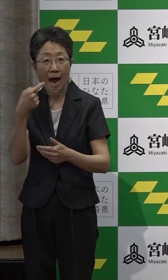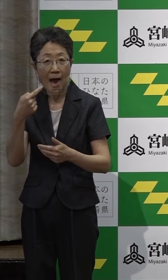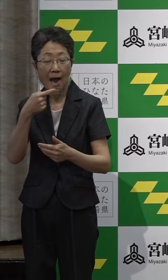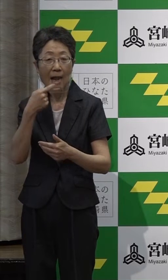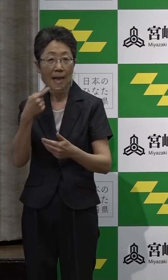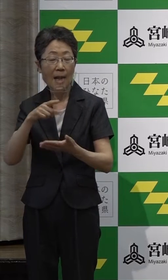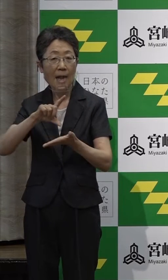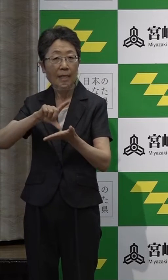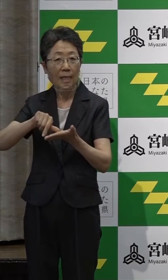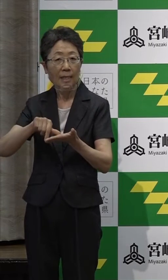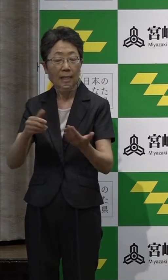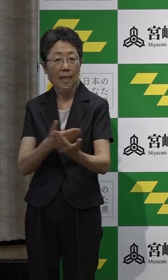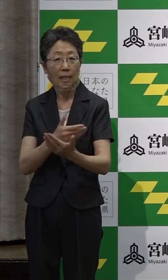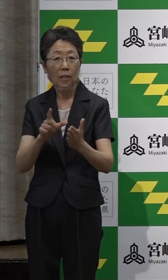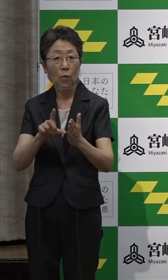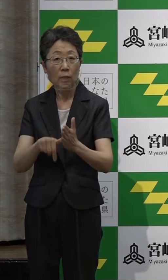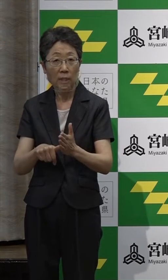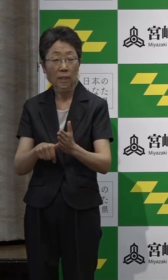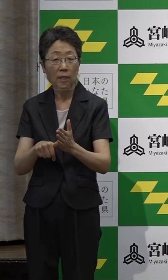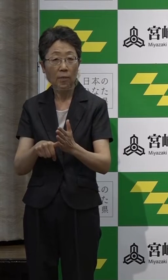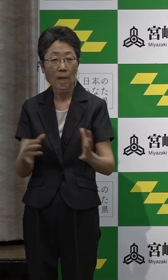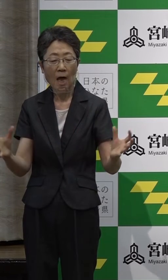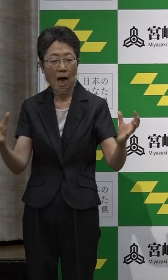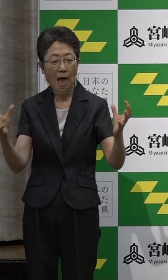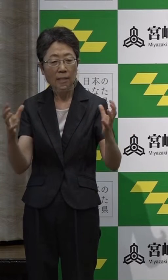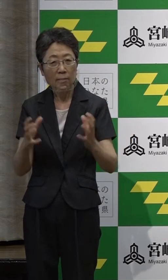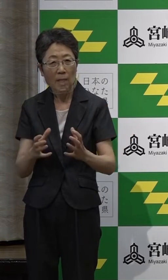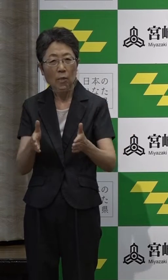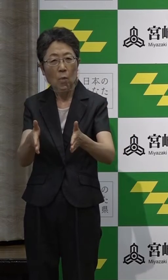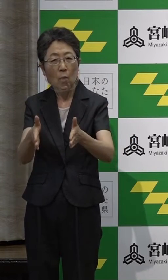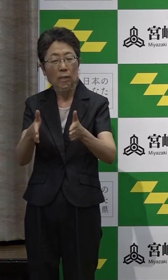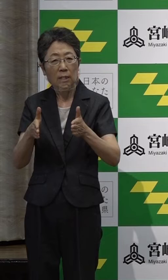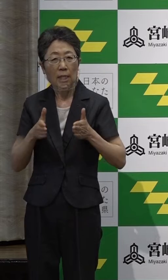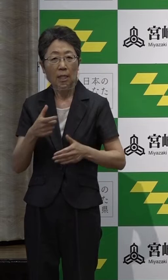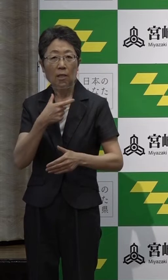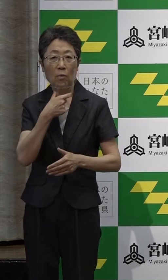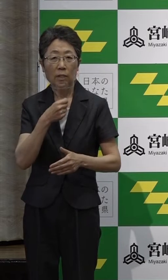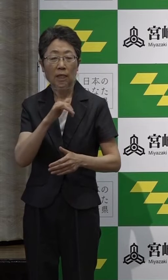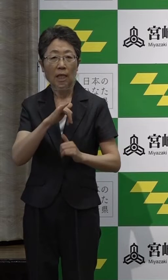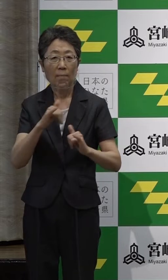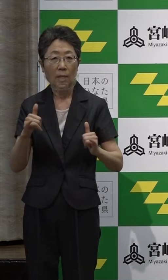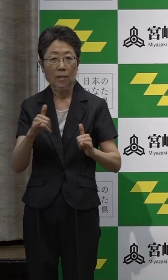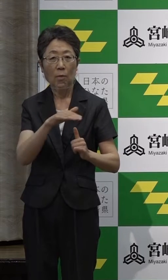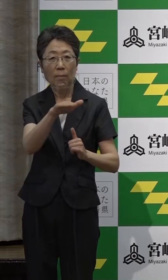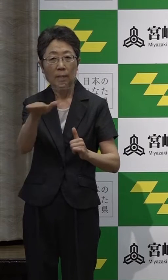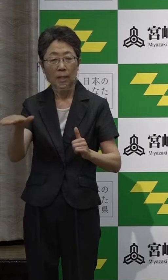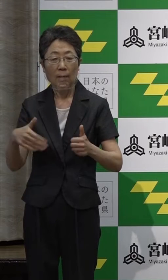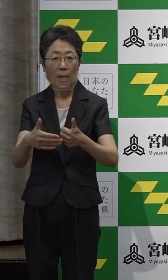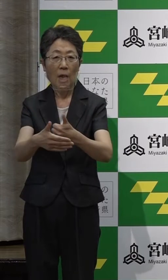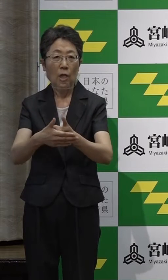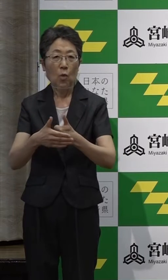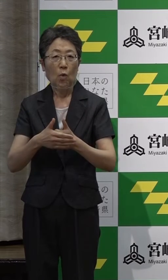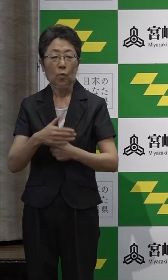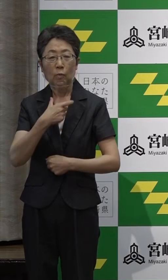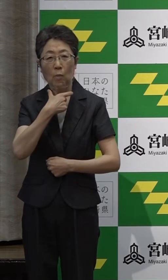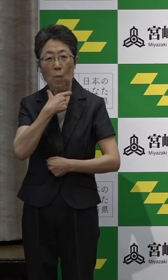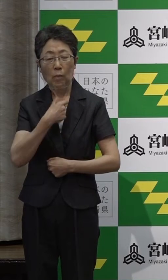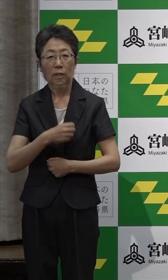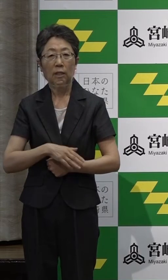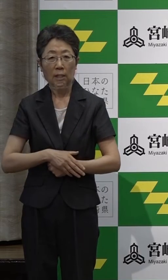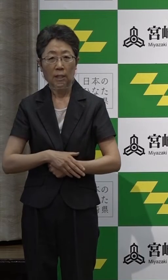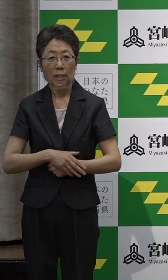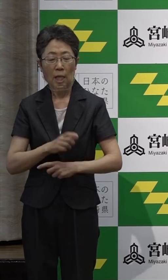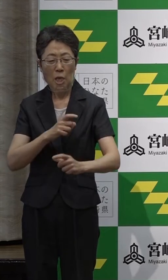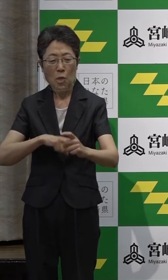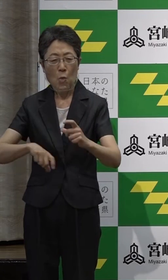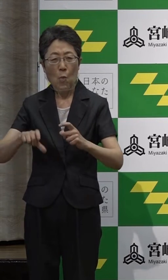ですね、そういう会合を避けていただくということを県民の皆様には協力をいただいて、より拡大